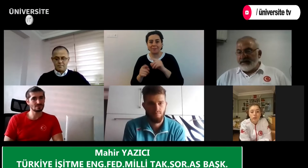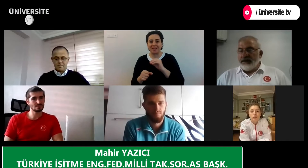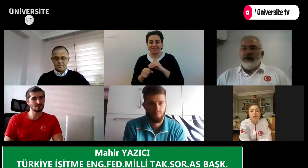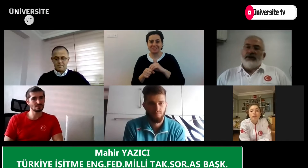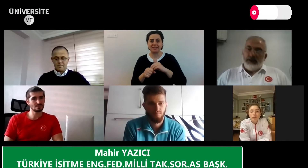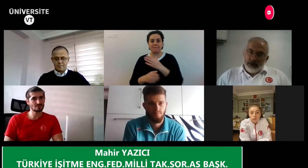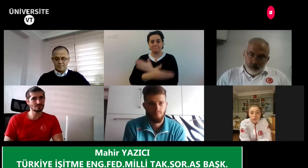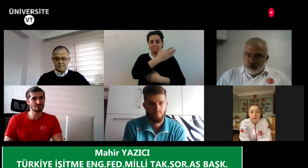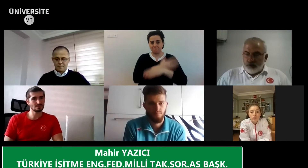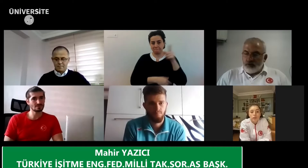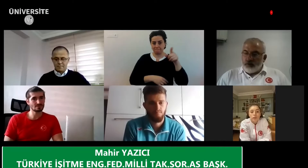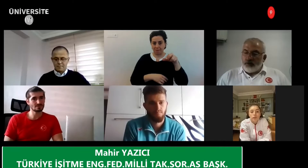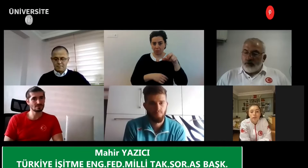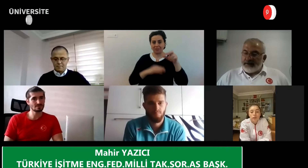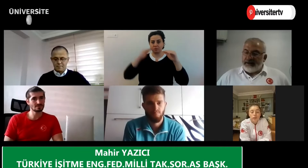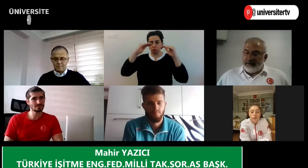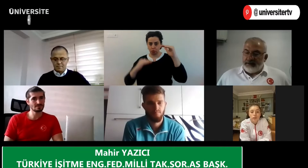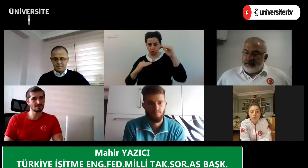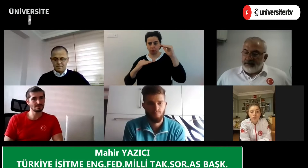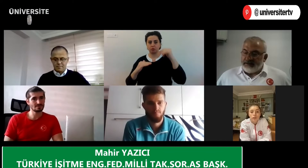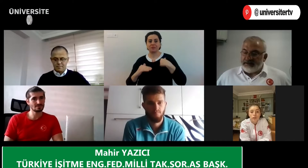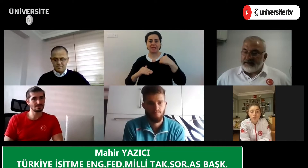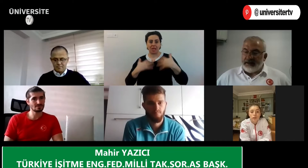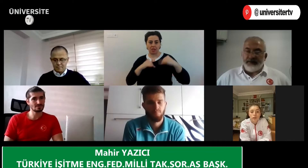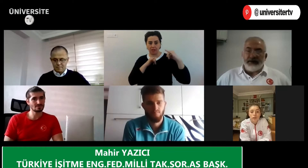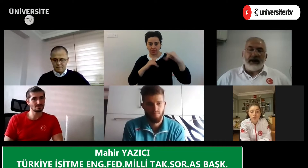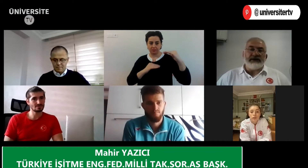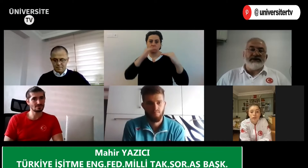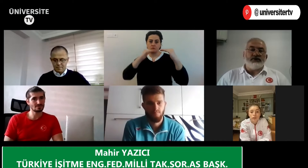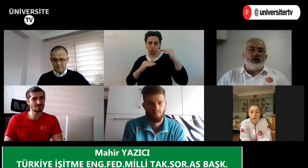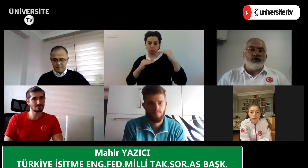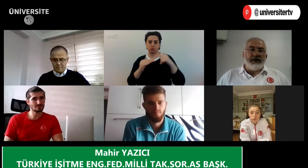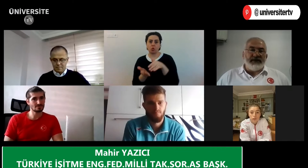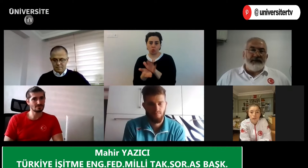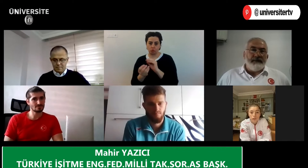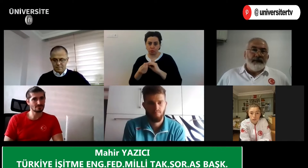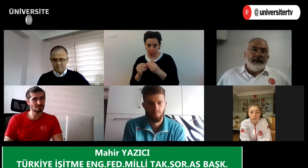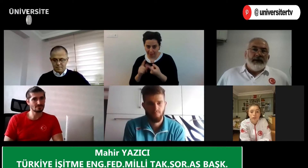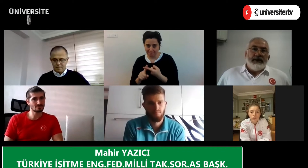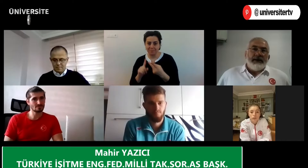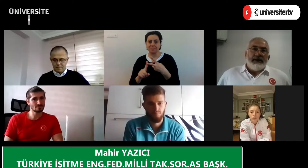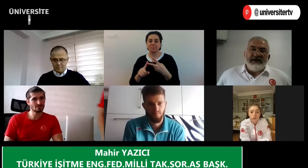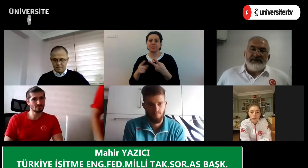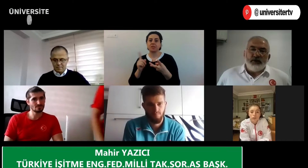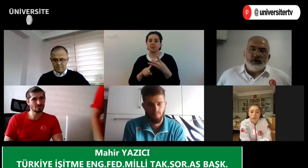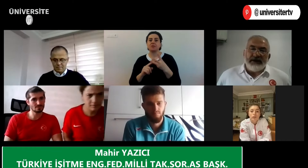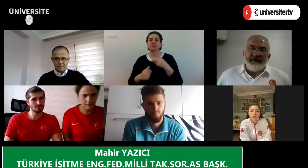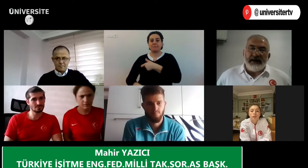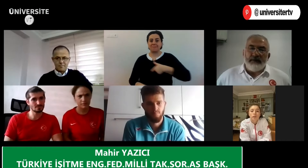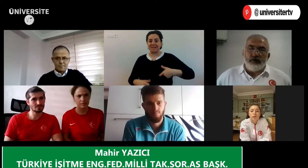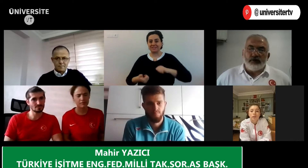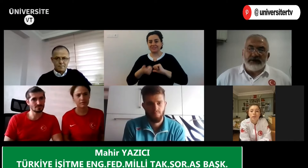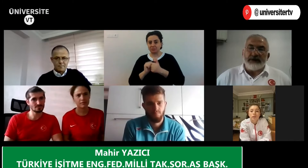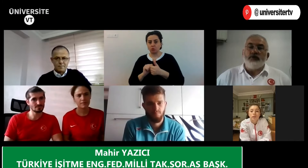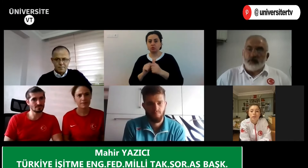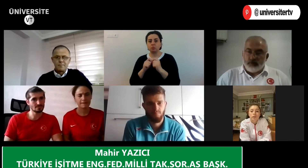biraz düşük. Bu konuda da sıkıntılar var. Artı son dönemde milli sporculara